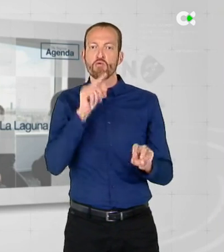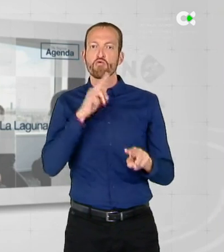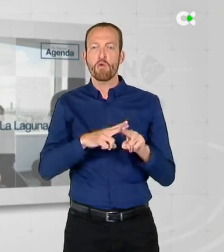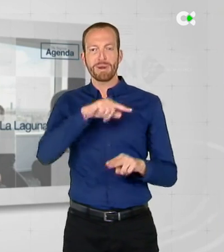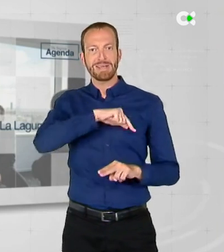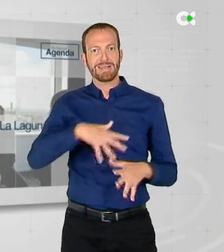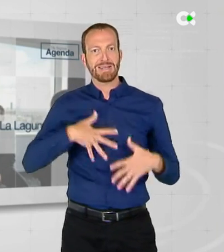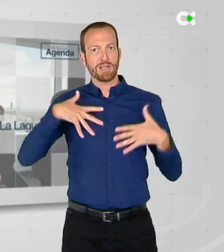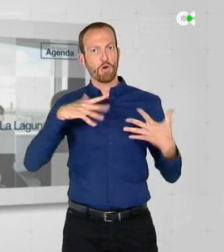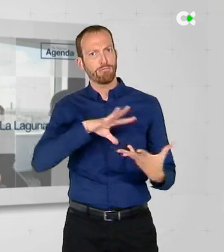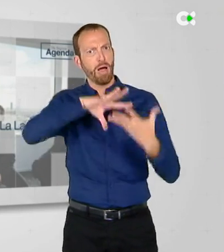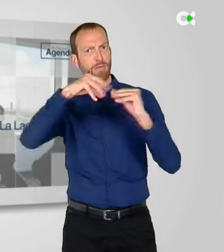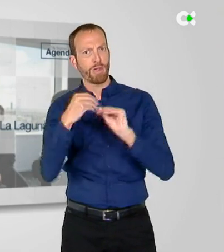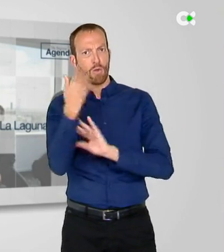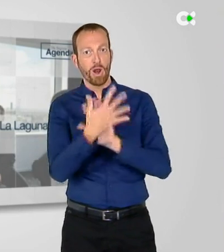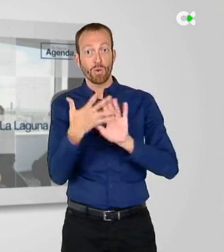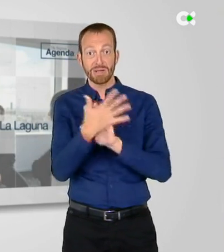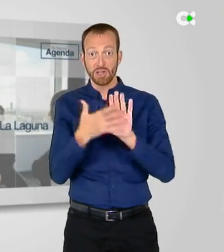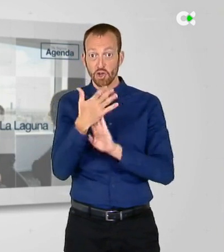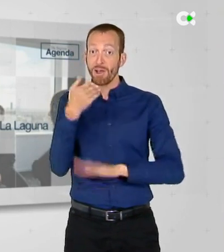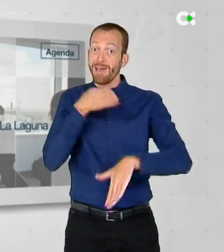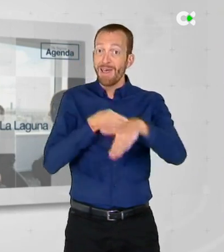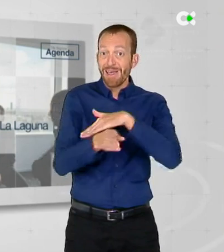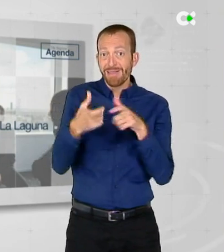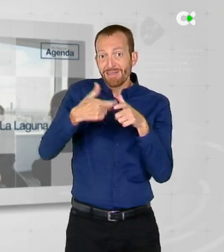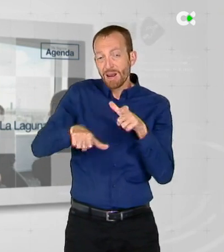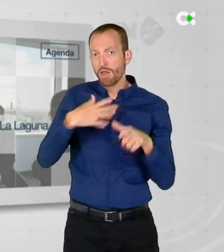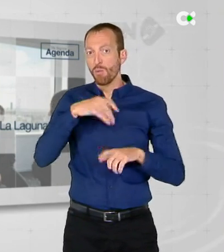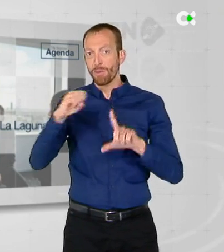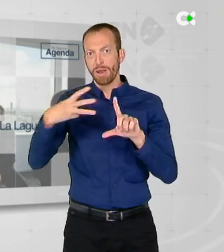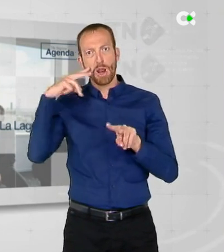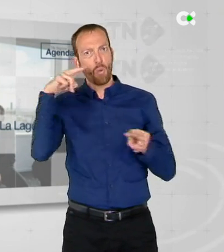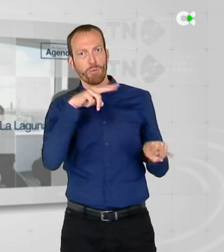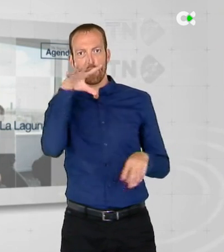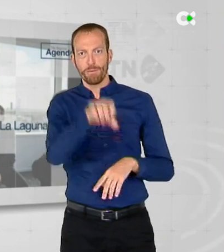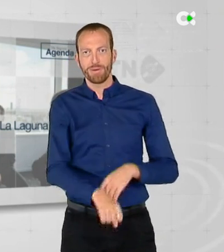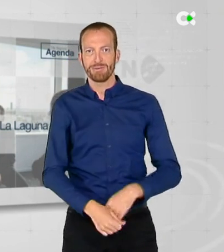accesible en lengua de signos. Las entradas están a la venta en tomaticket.es.